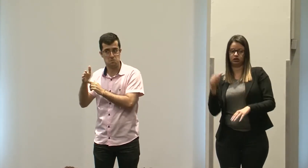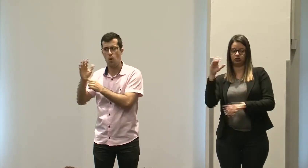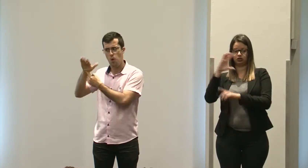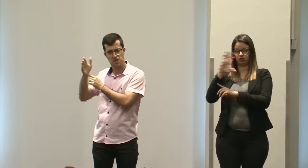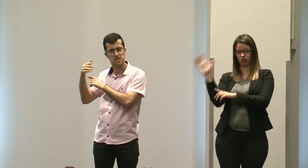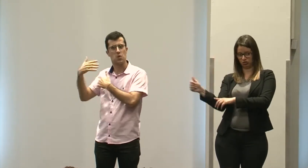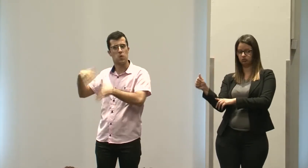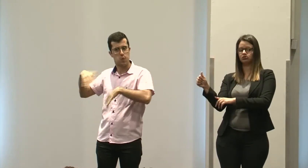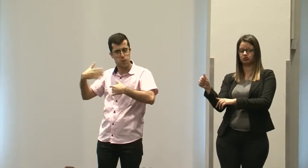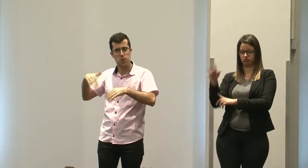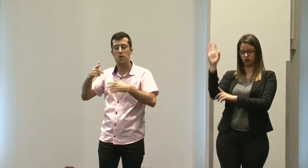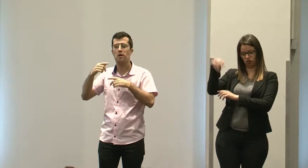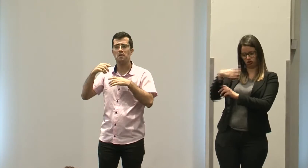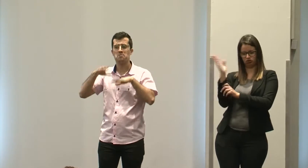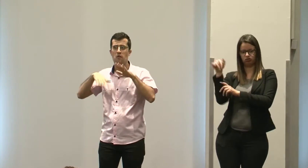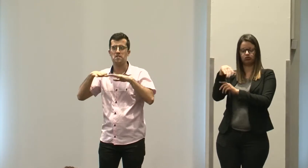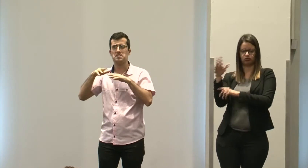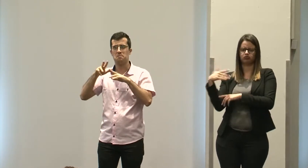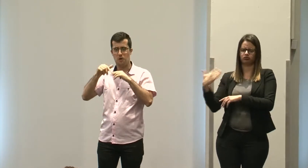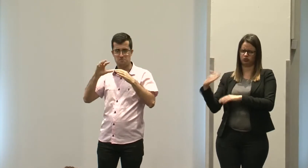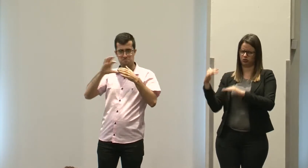56% sofrem na orientação.